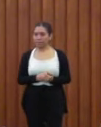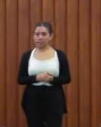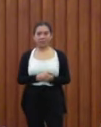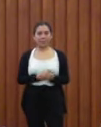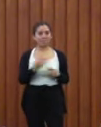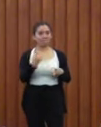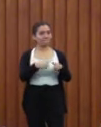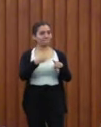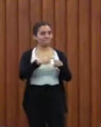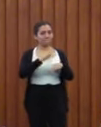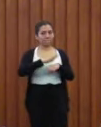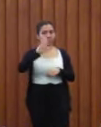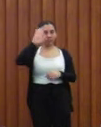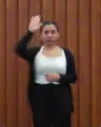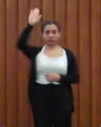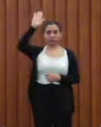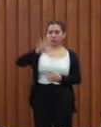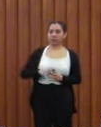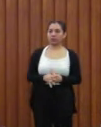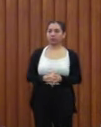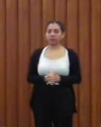¿Alguien más?